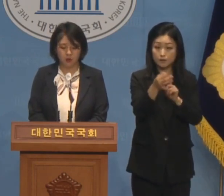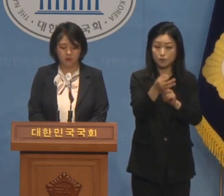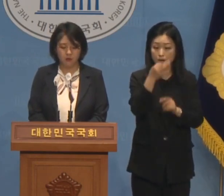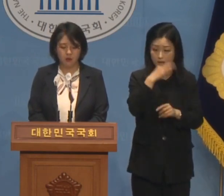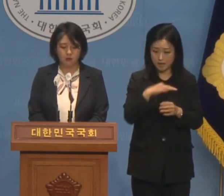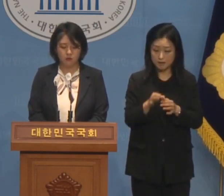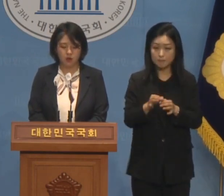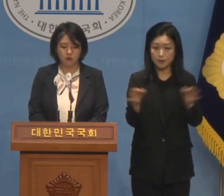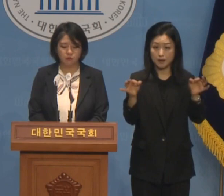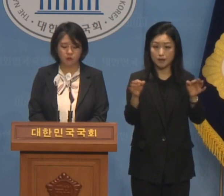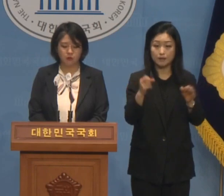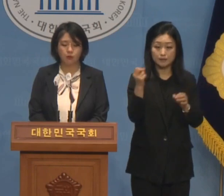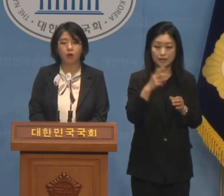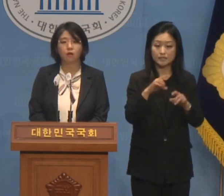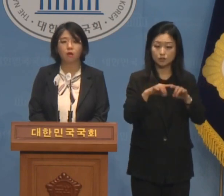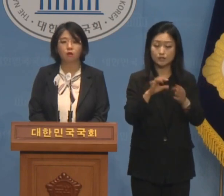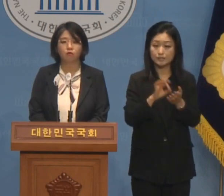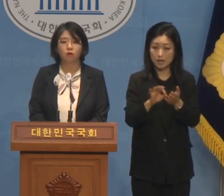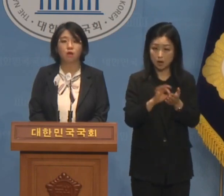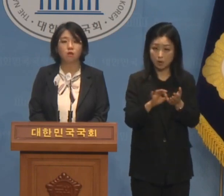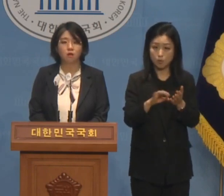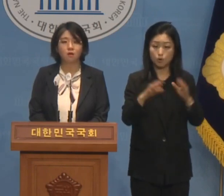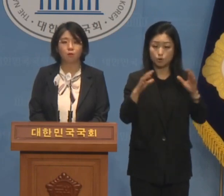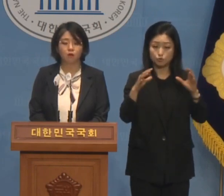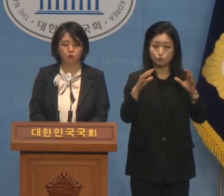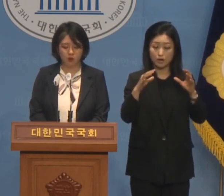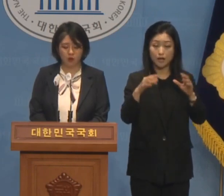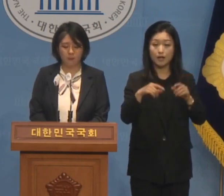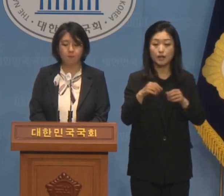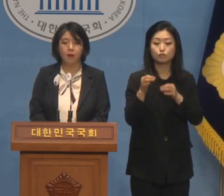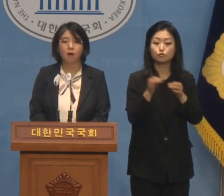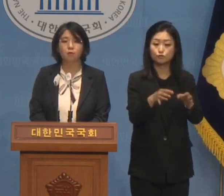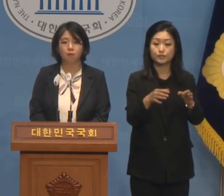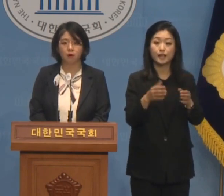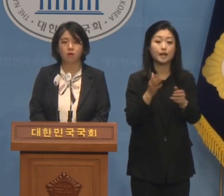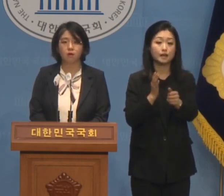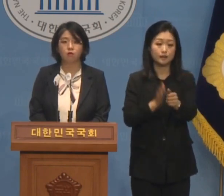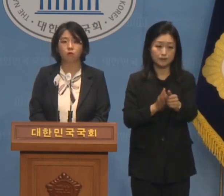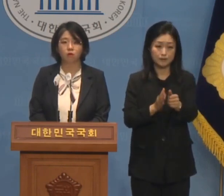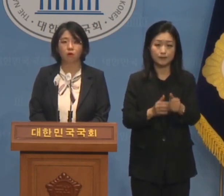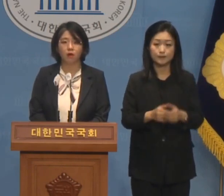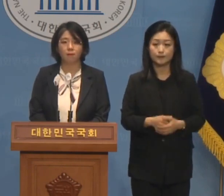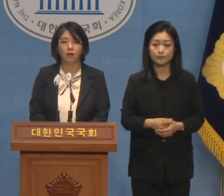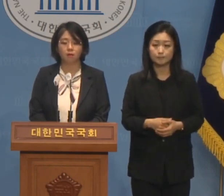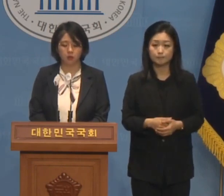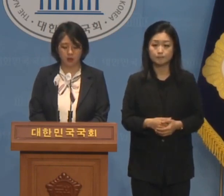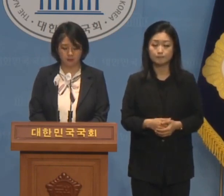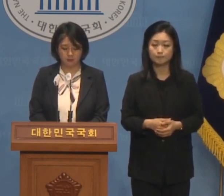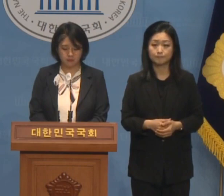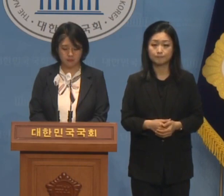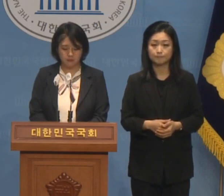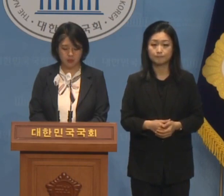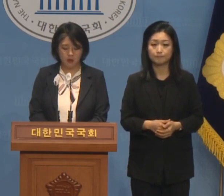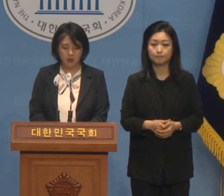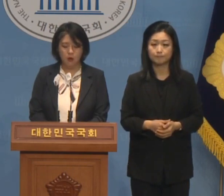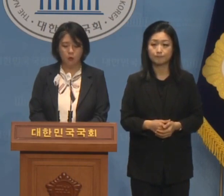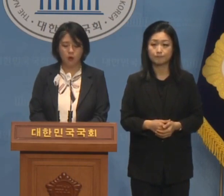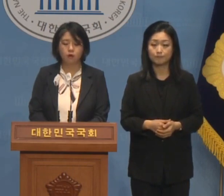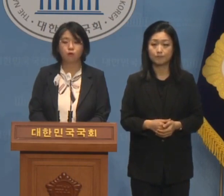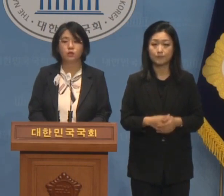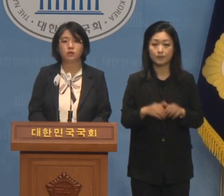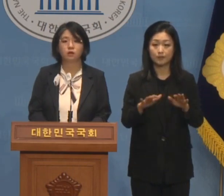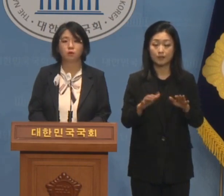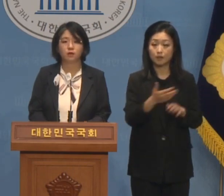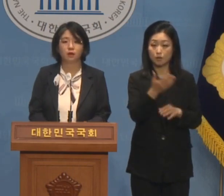개편, 재생에너지 산업 전환을 위한 국가 인내 자본의 투자가 하루빨리 이루어져야만 합니다.